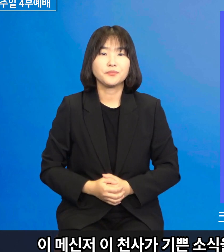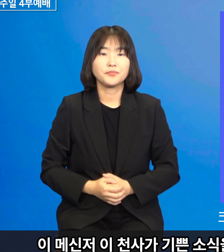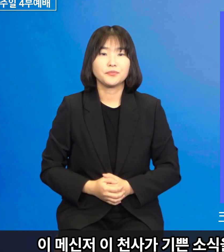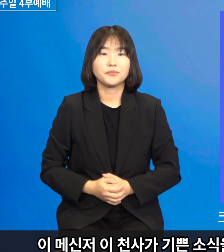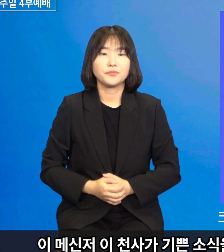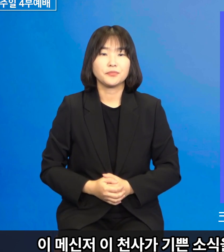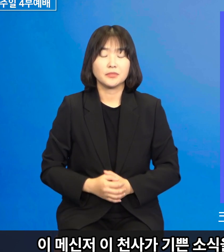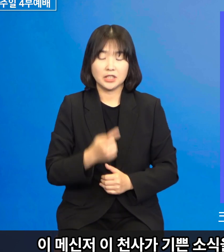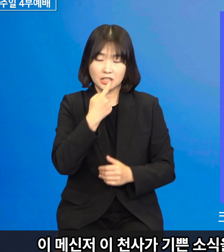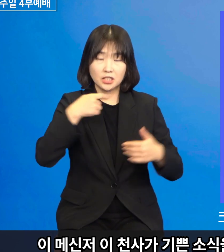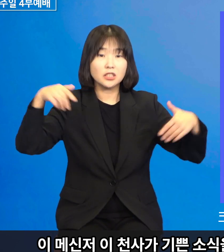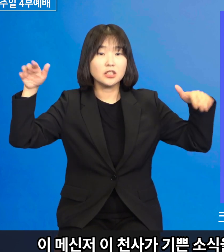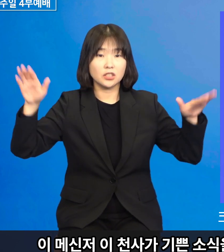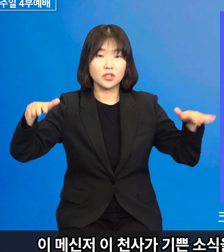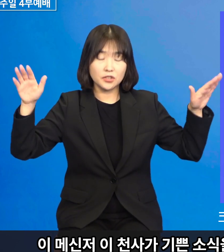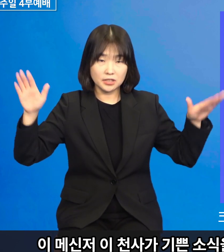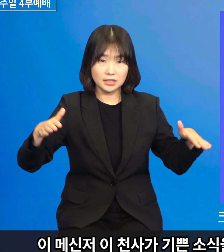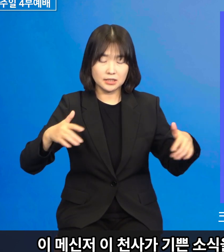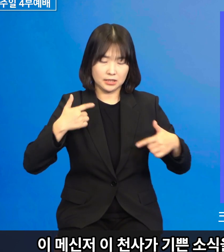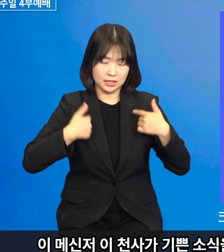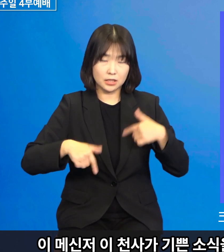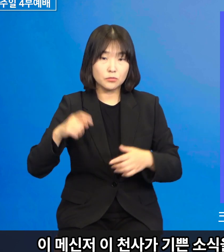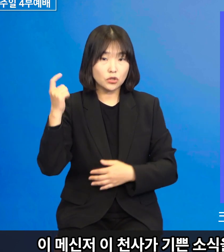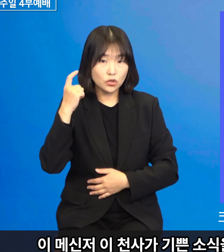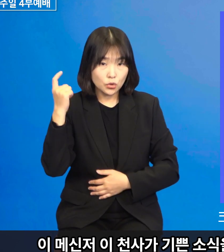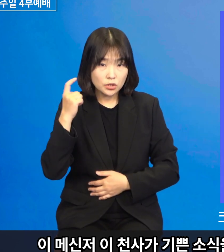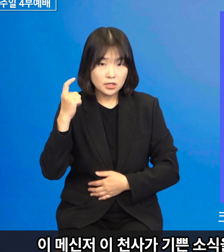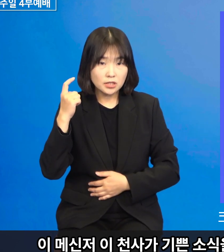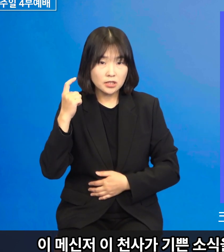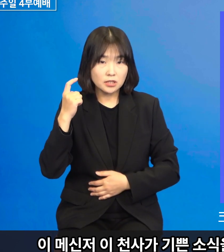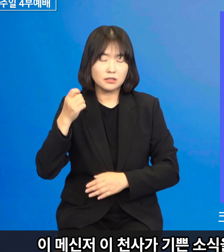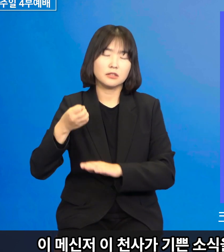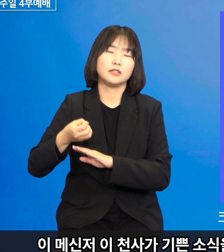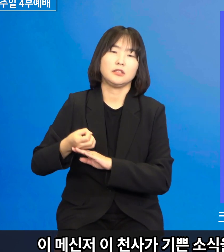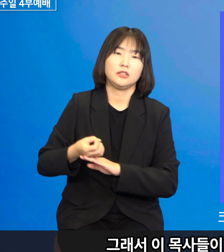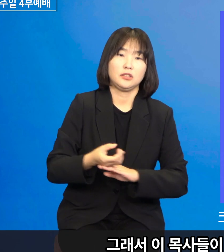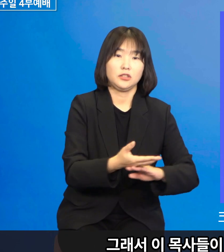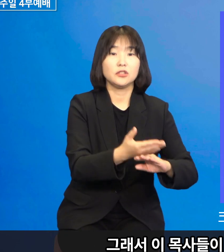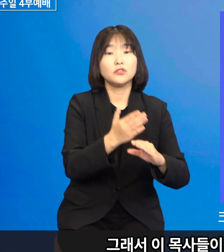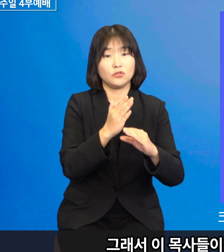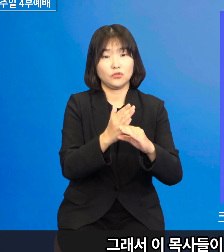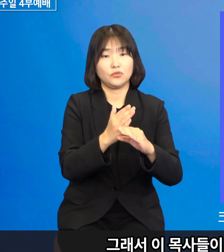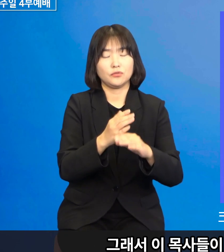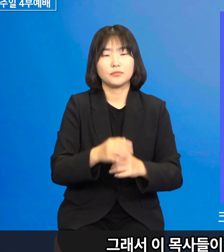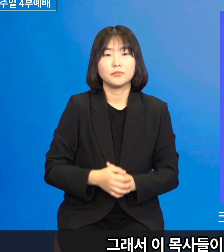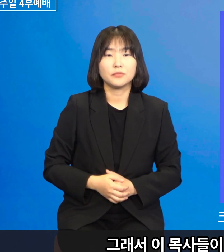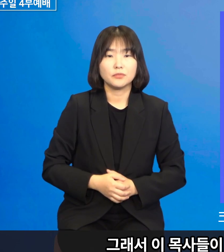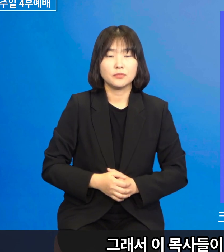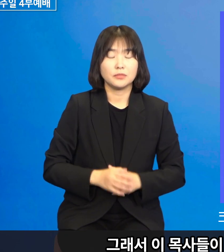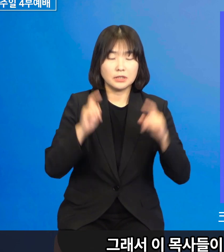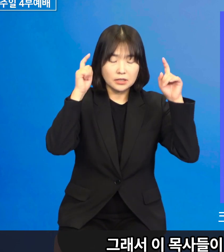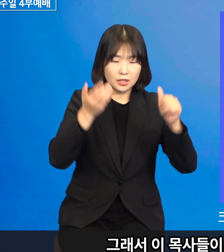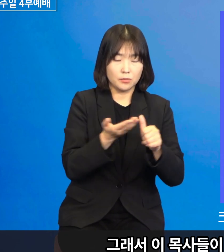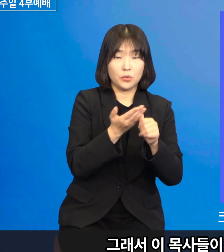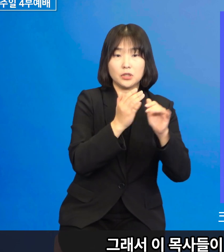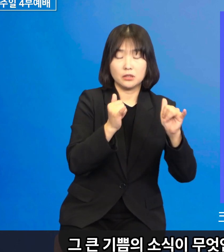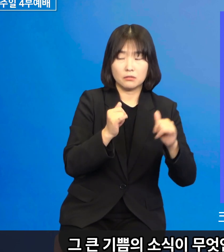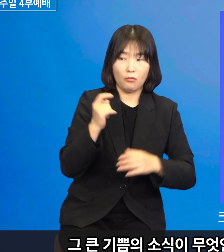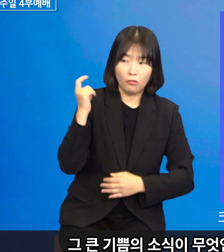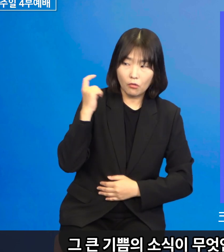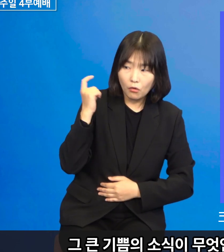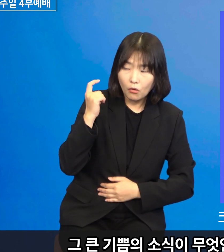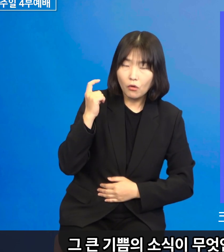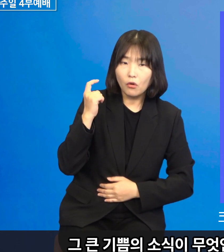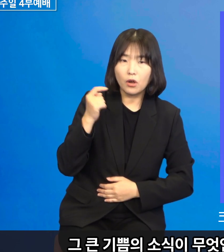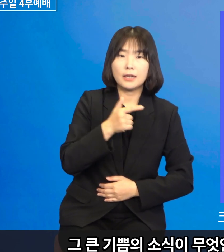이 천사가 기쁜 소식을, 큰 기쁨의 소식을 전하고 있어요. 그래서 이 목자들이 그 소식을 듣게 되는데